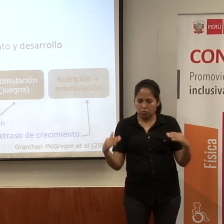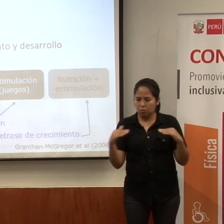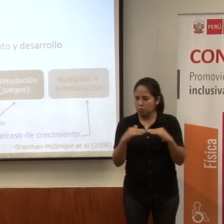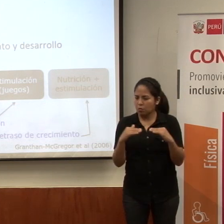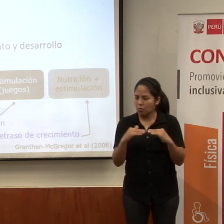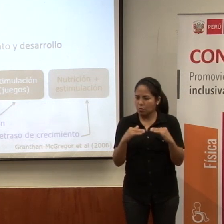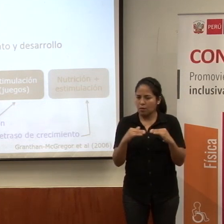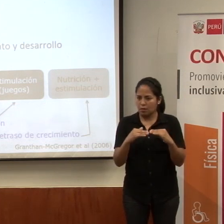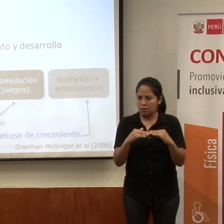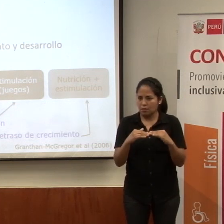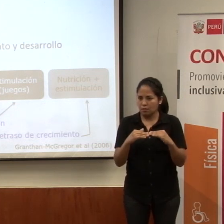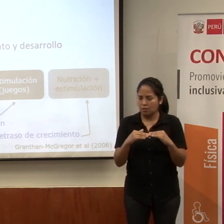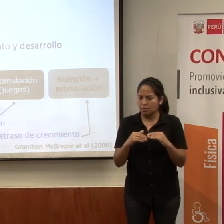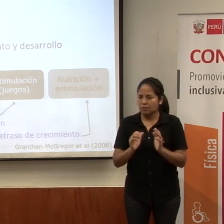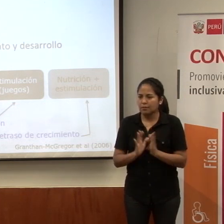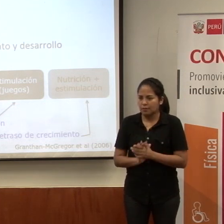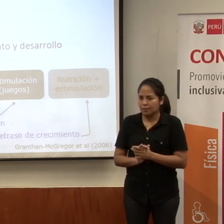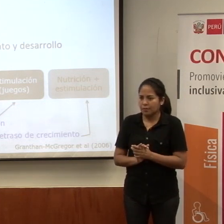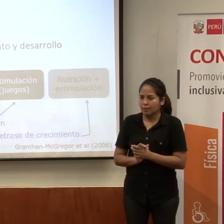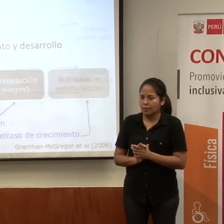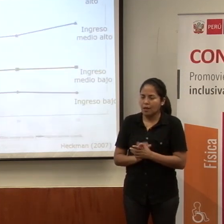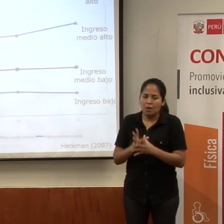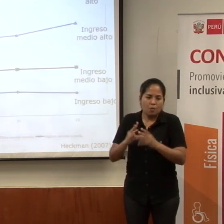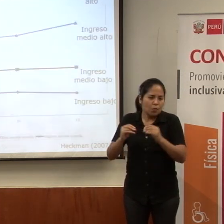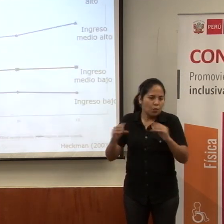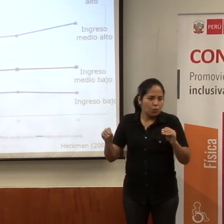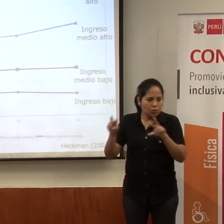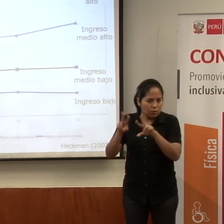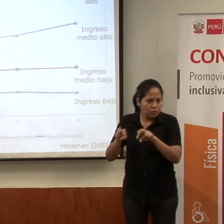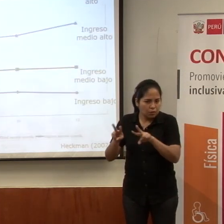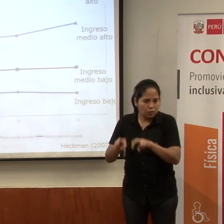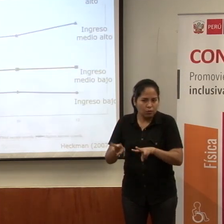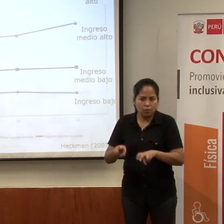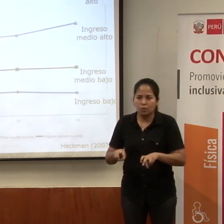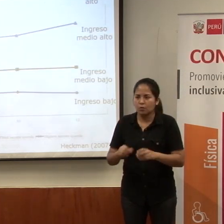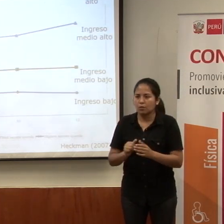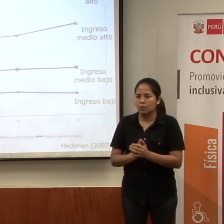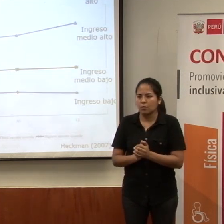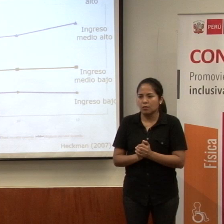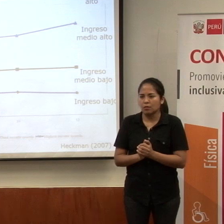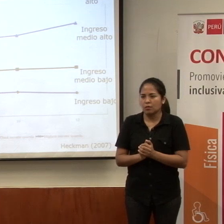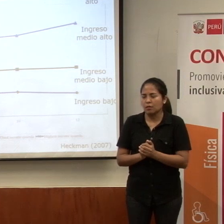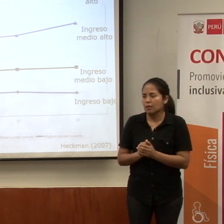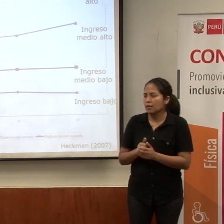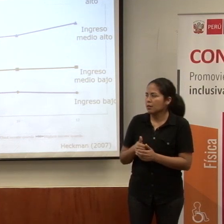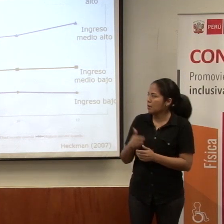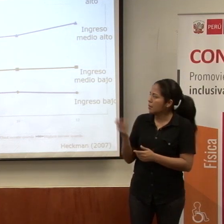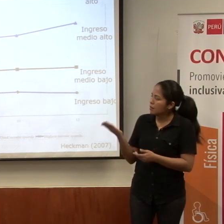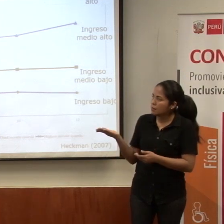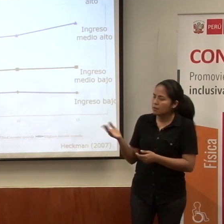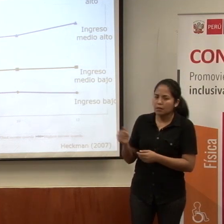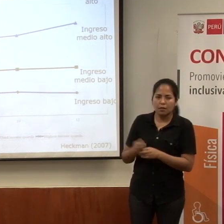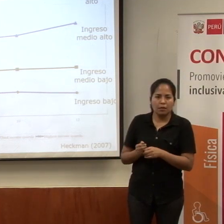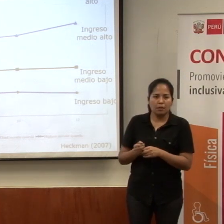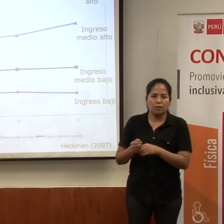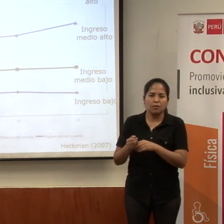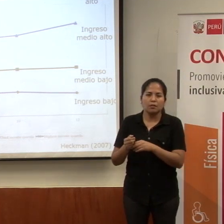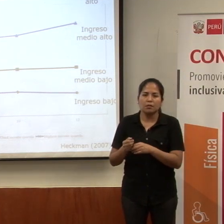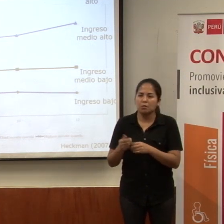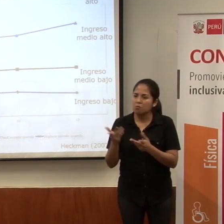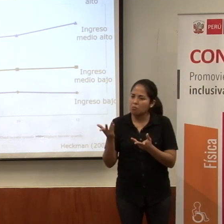el desarrollo. O sea, hay muchos estudios en este sentido. Igualmente, este es un estudio muy interesante,